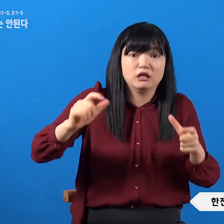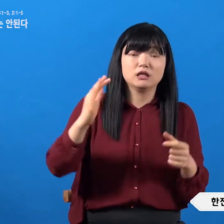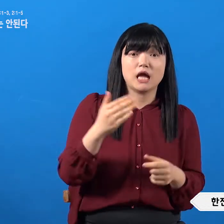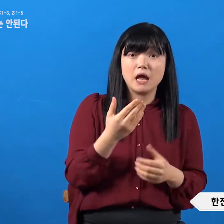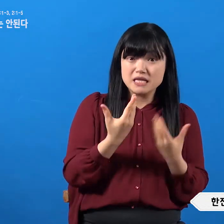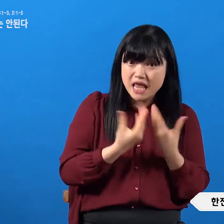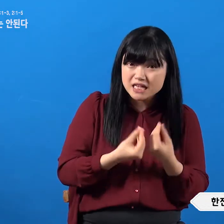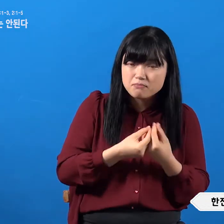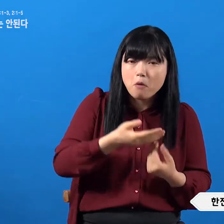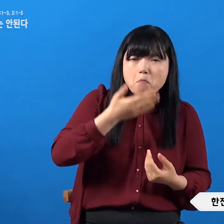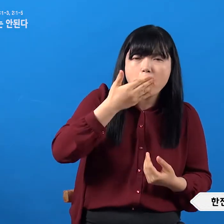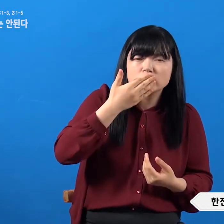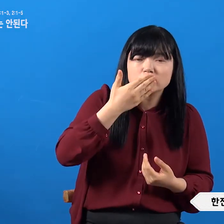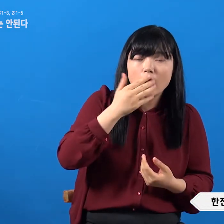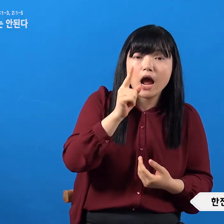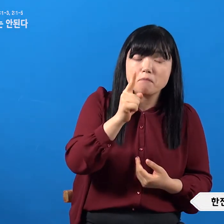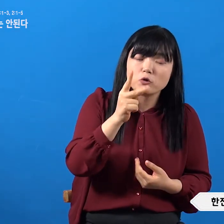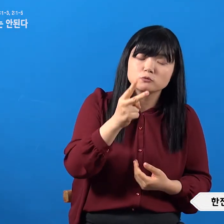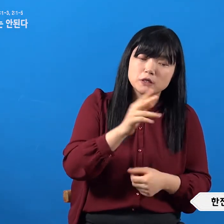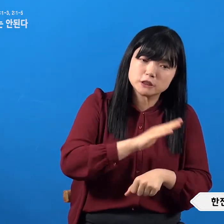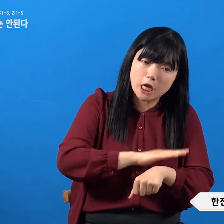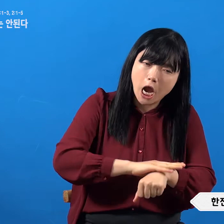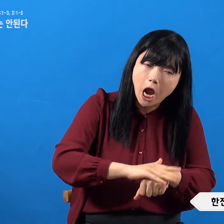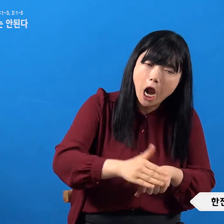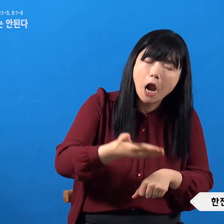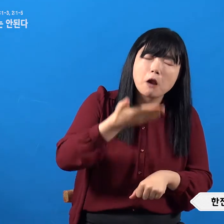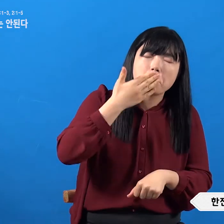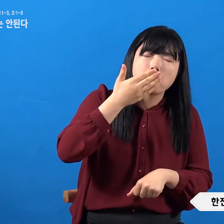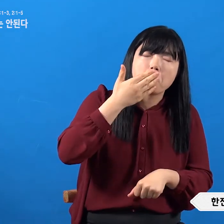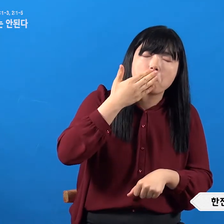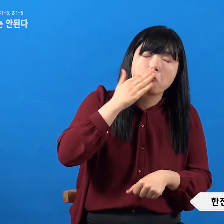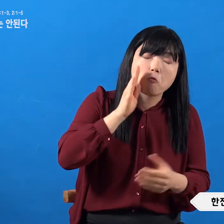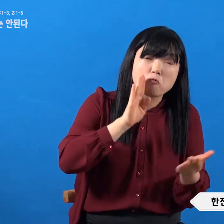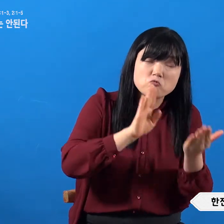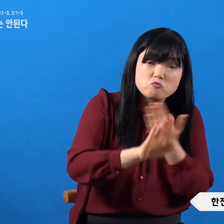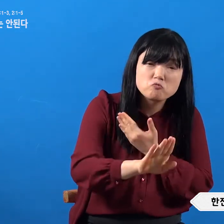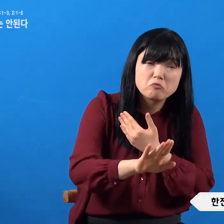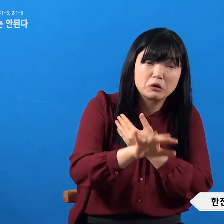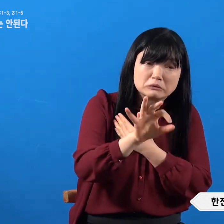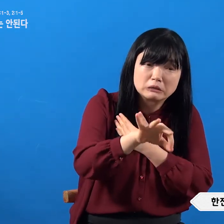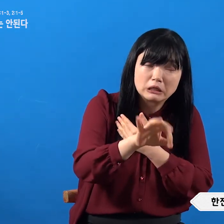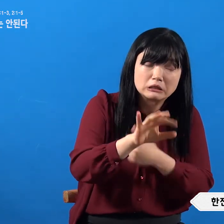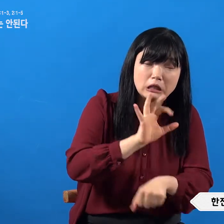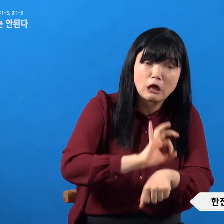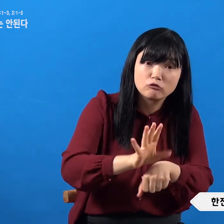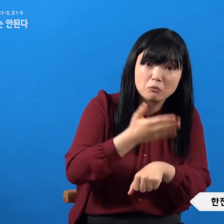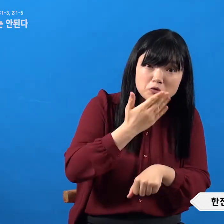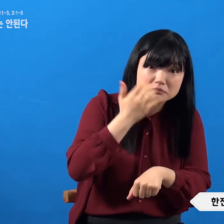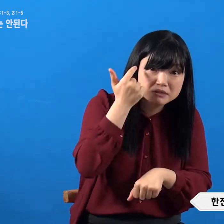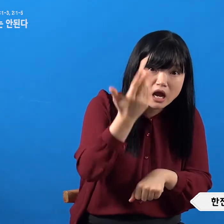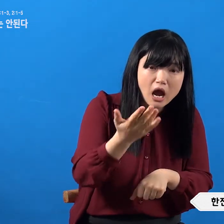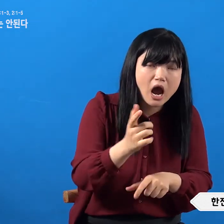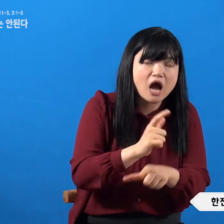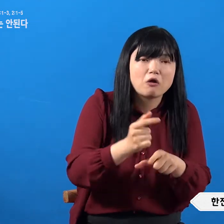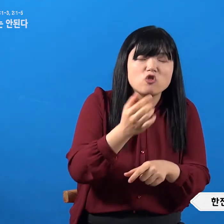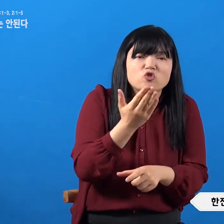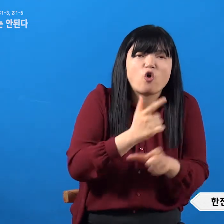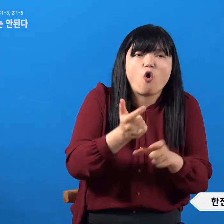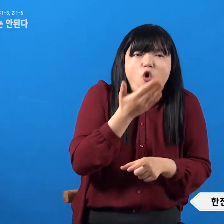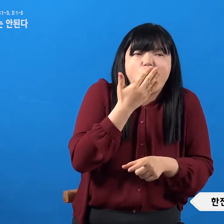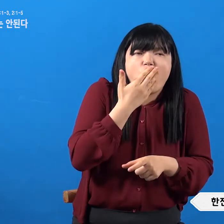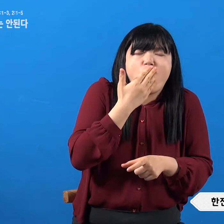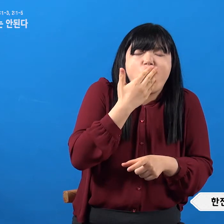식욕만 해도 그렇습니다. 한 번, 두 번 잘 먹으면 그 다음에 그냥 그 식욕이 또 엄청나게 더 불어나지